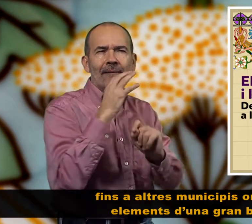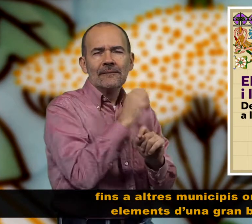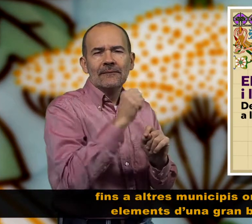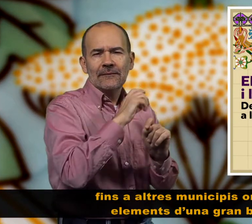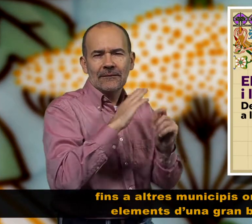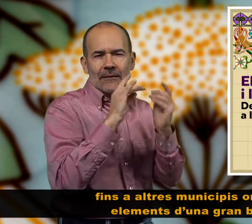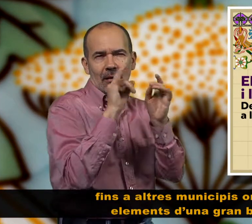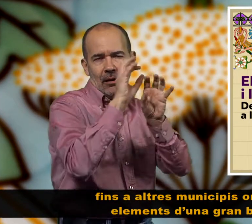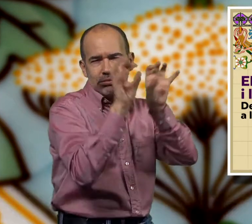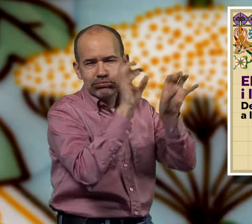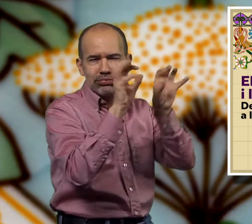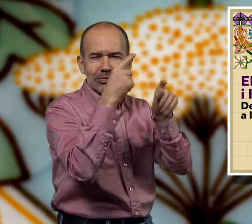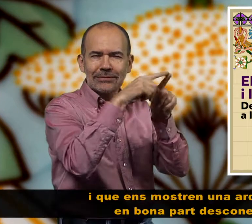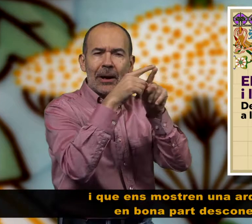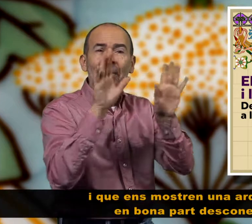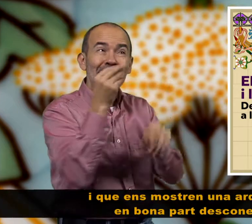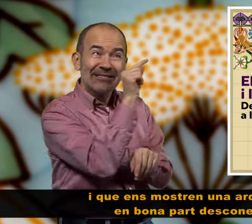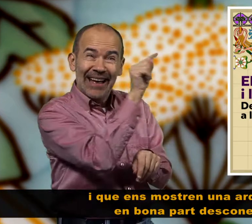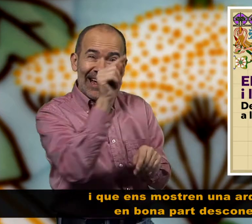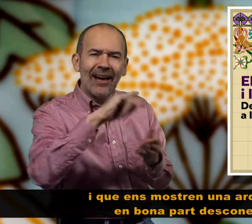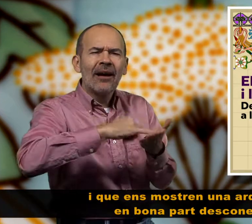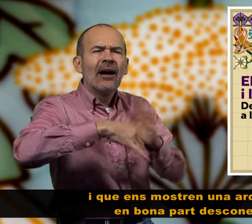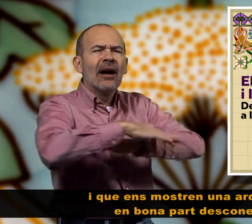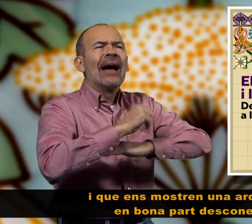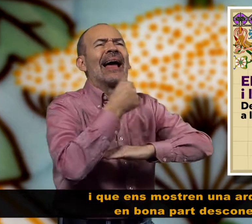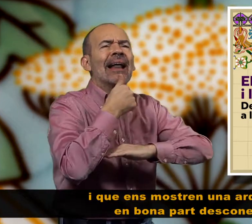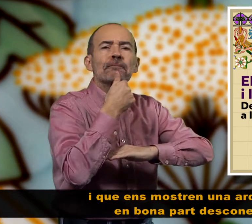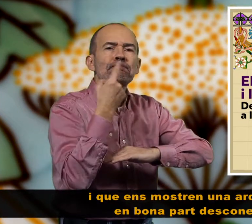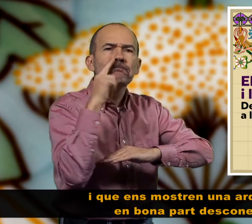gran bellesa i que ens mostren una arquitectura en bona part desconeguda.